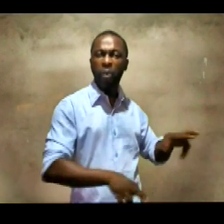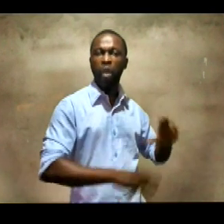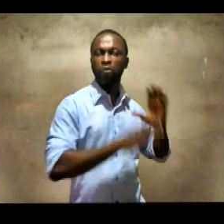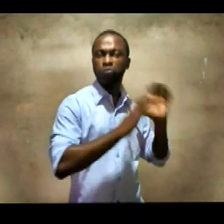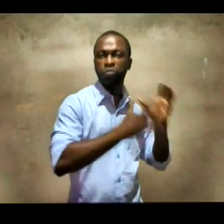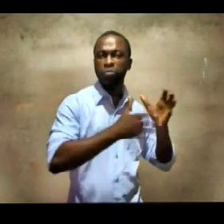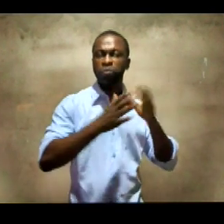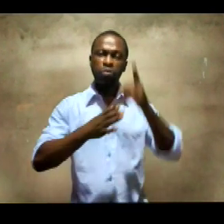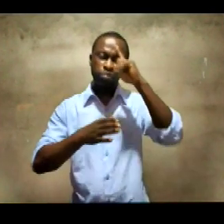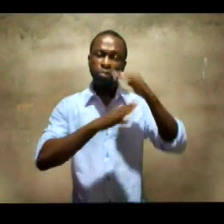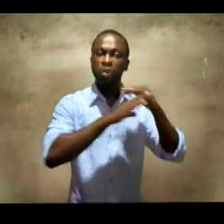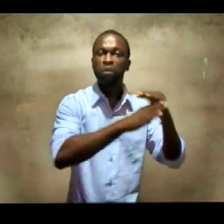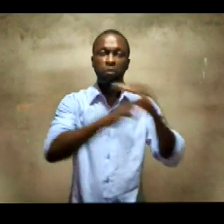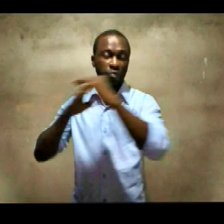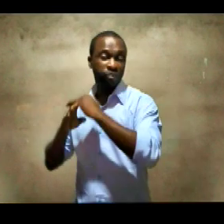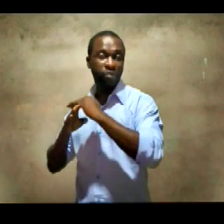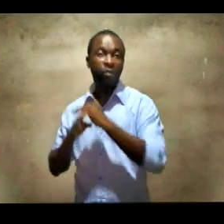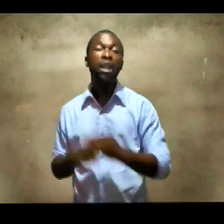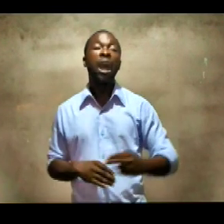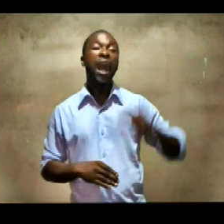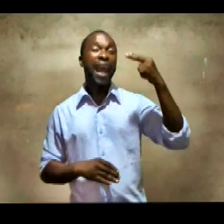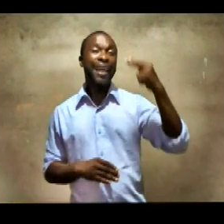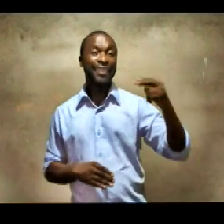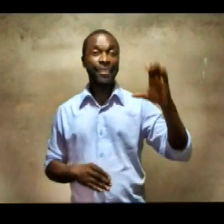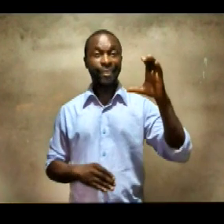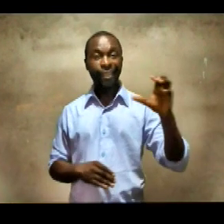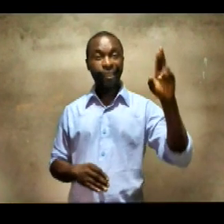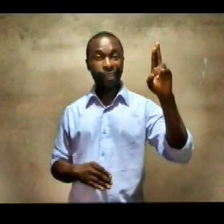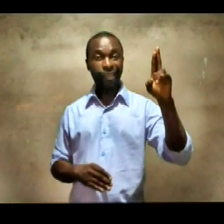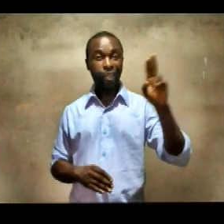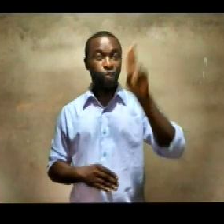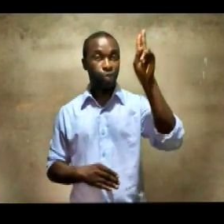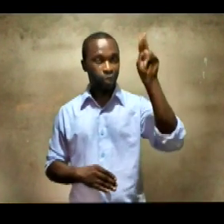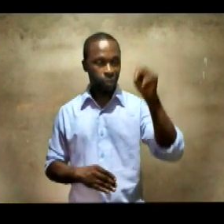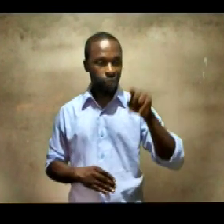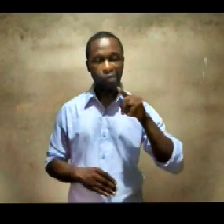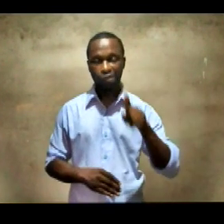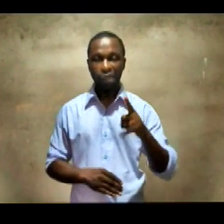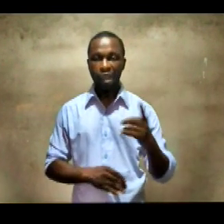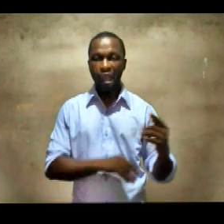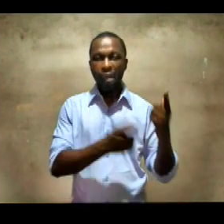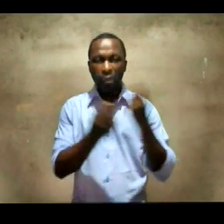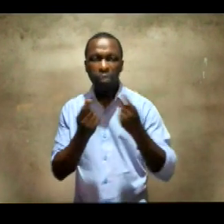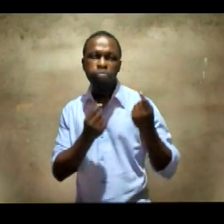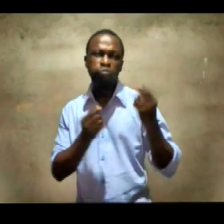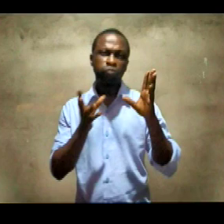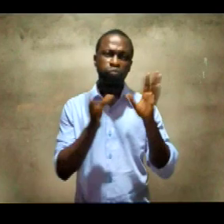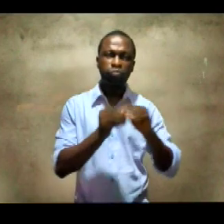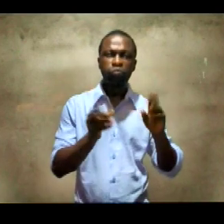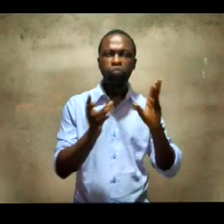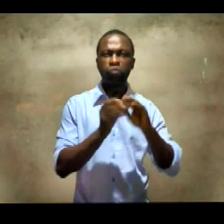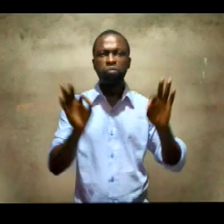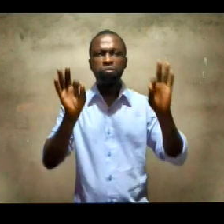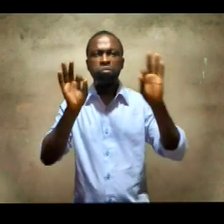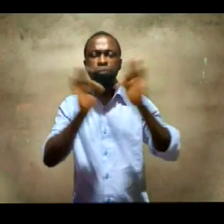du pays. Le haut-commissaire des Nations Unies pour les réfugiés dénonce toute forme de violence contre les populations civiles.